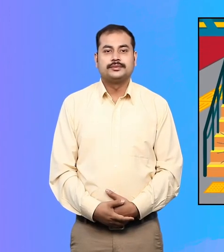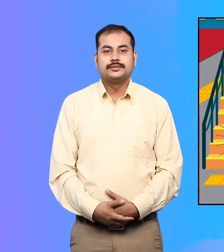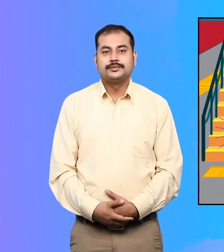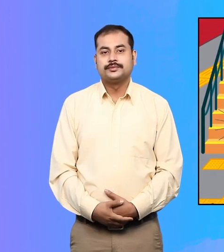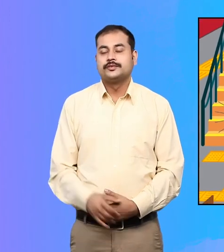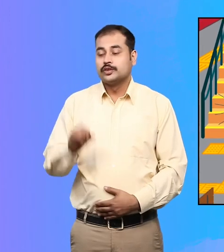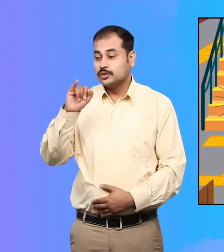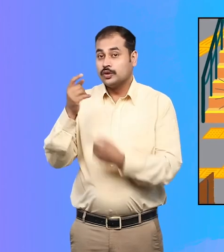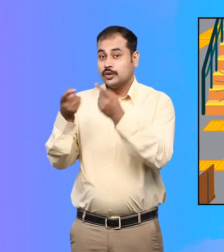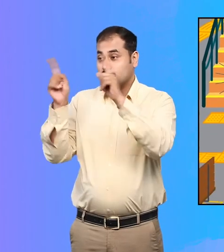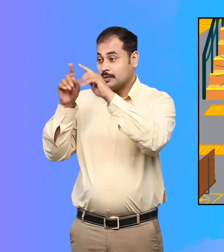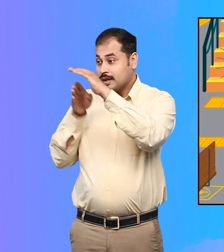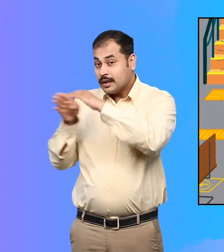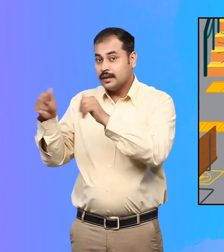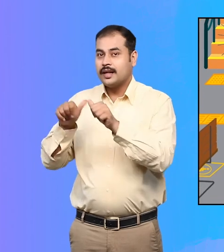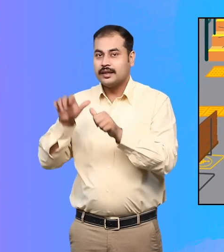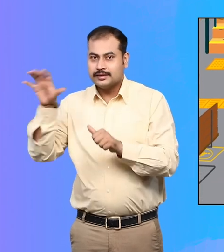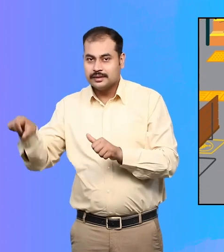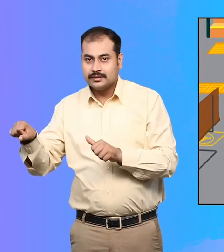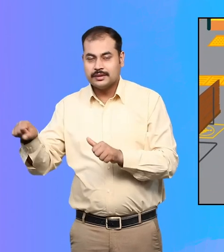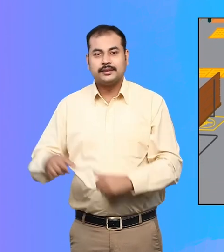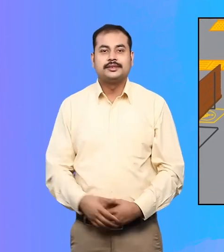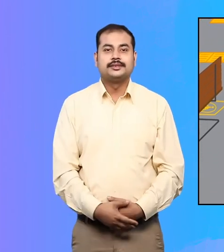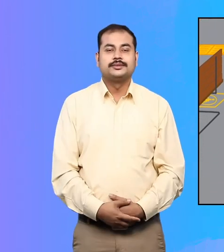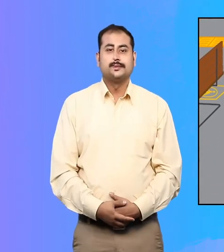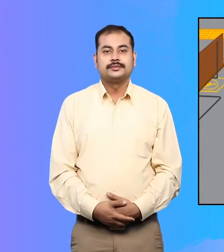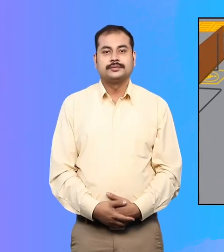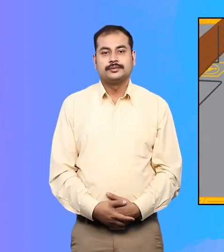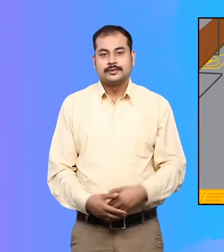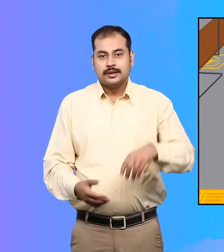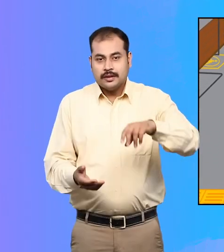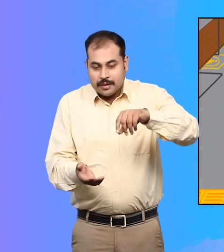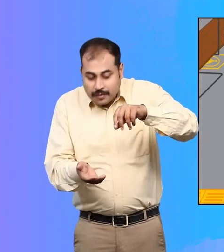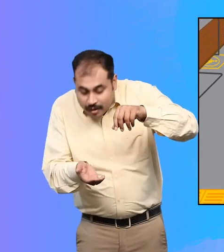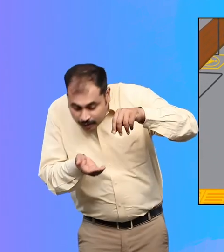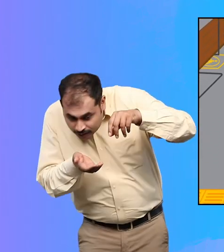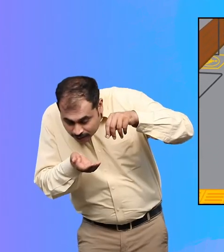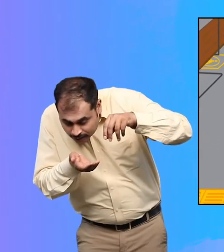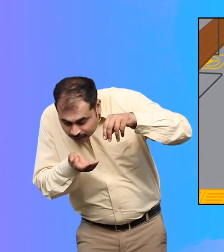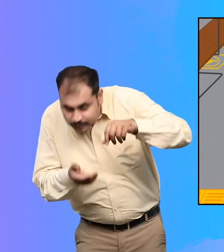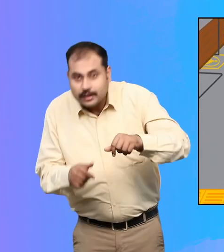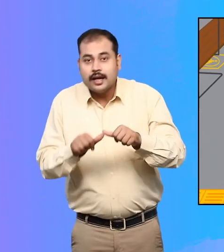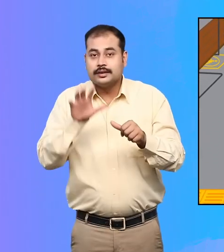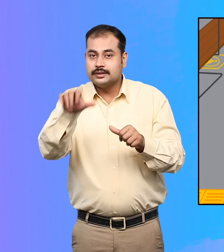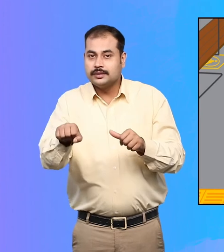कल सुबह सुविधाओं के लिए तृतीय की सुरम्य पेयजल फव्वारा